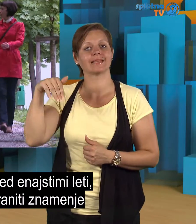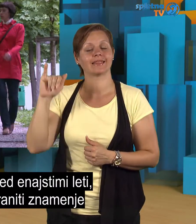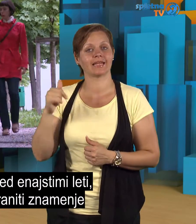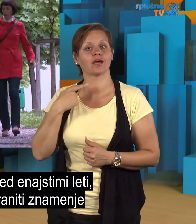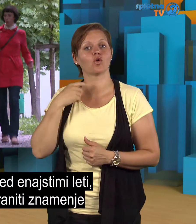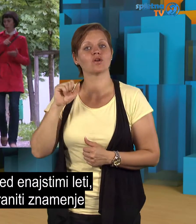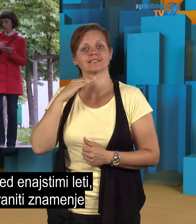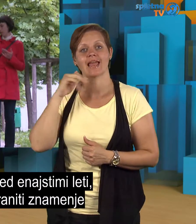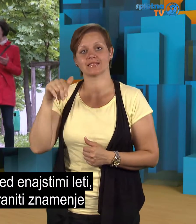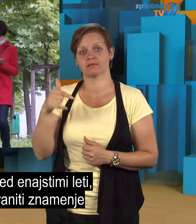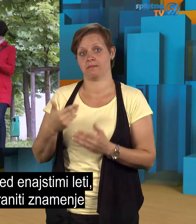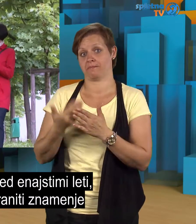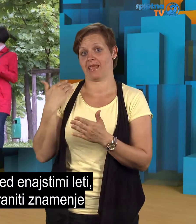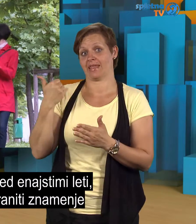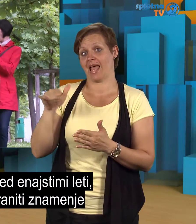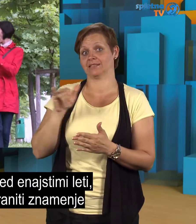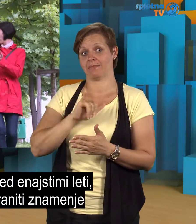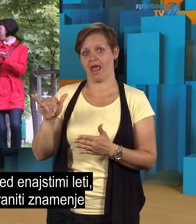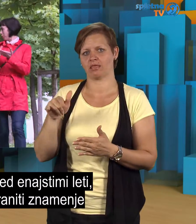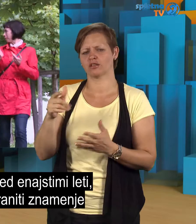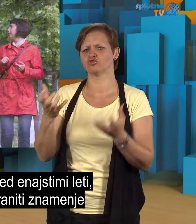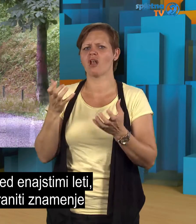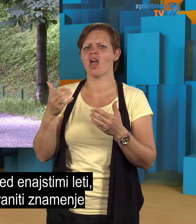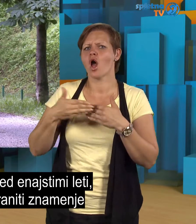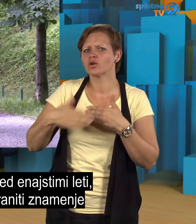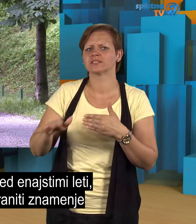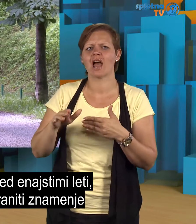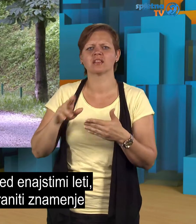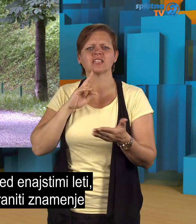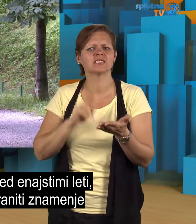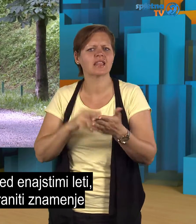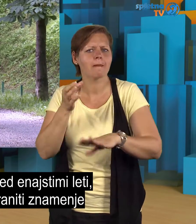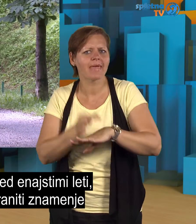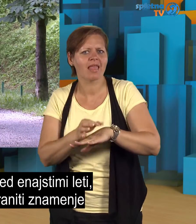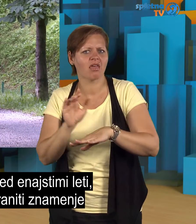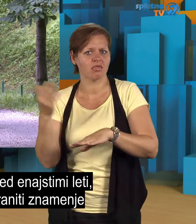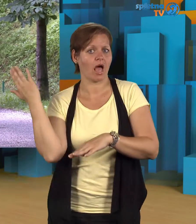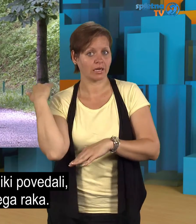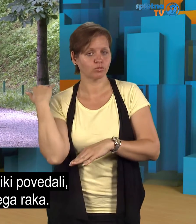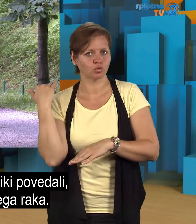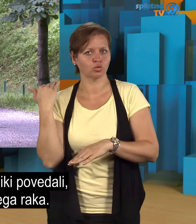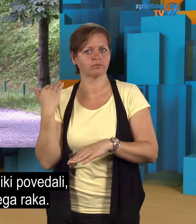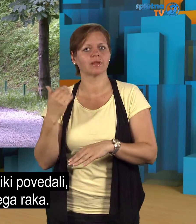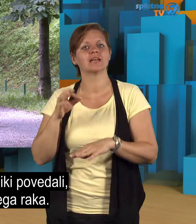Sabini Gosenc so pred 11 leti, ko si je želela odstraniti znamenje na hrbtu, zdravniki